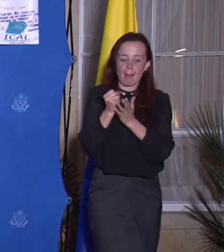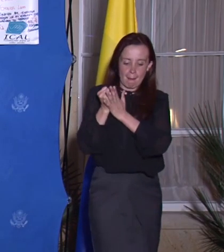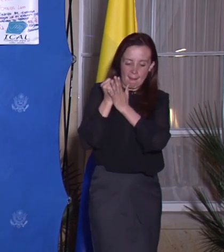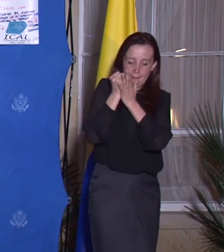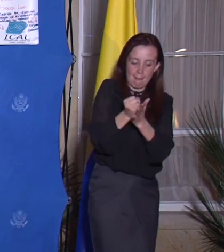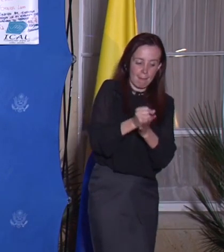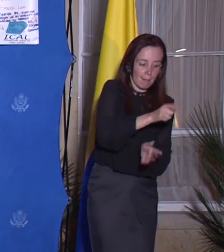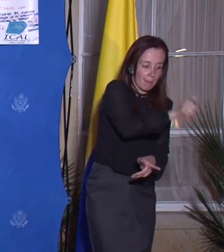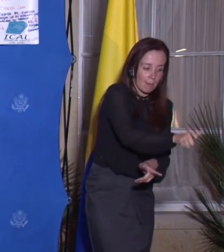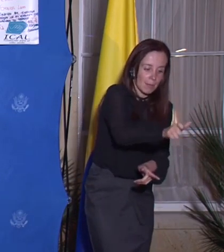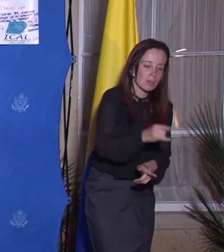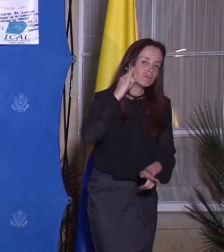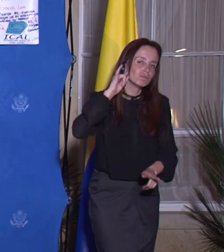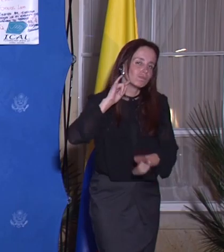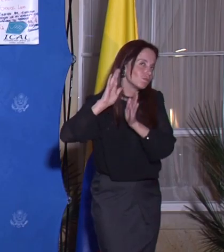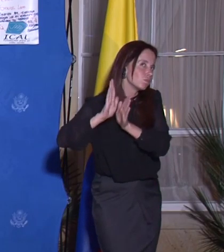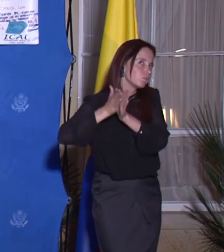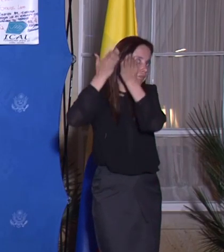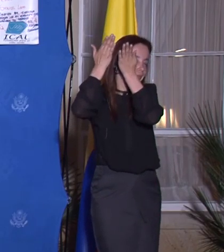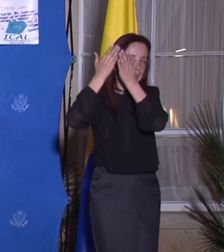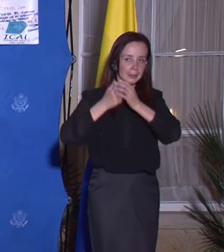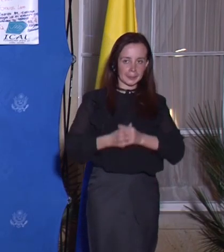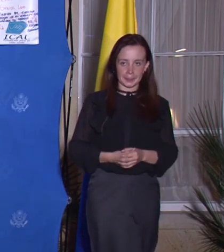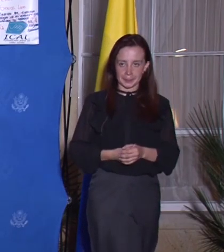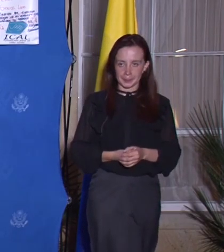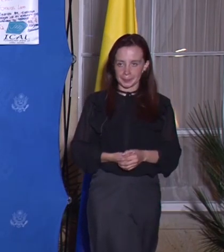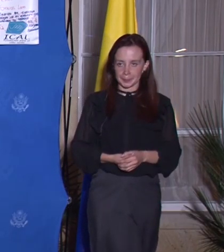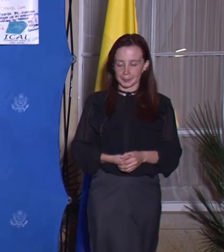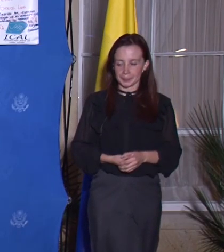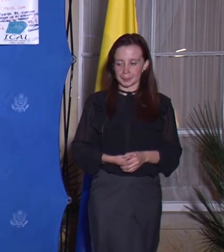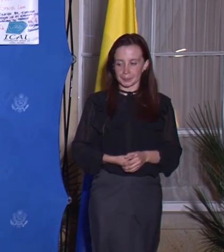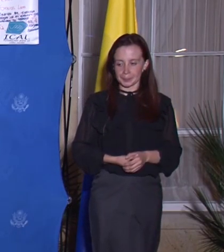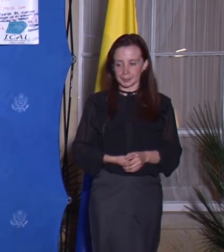a que la gente escuche mejor.